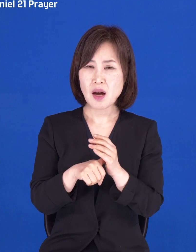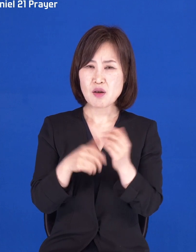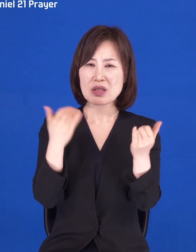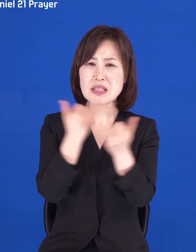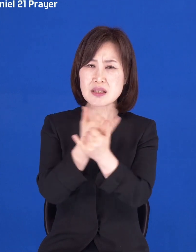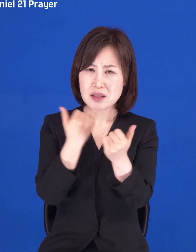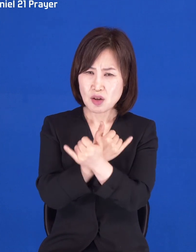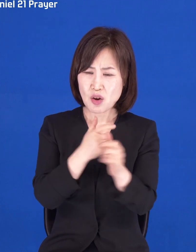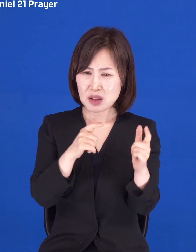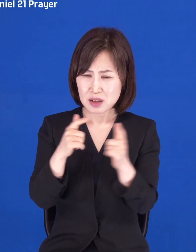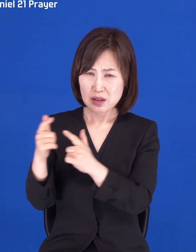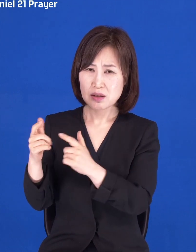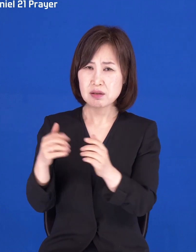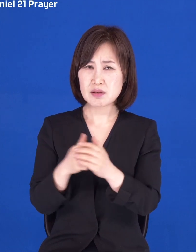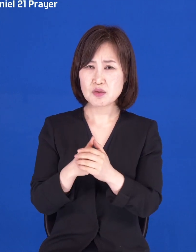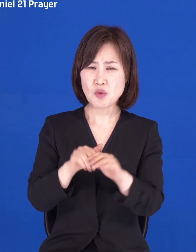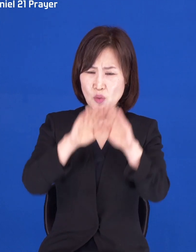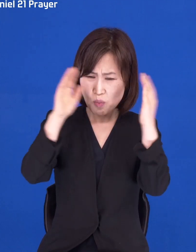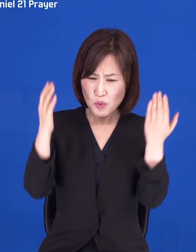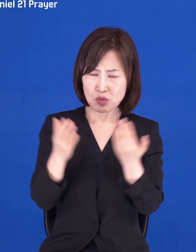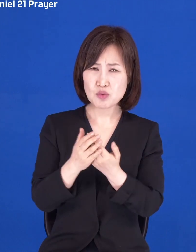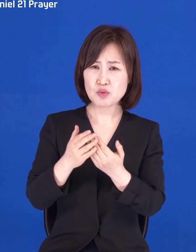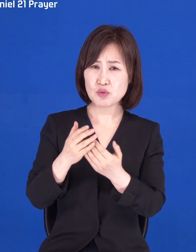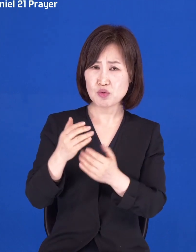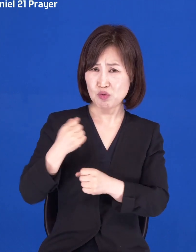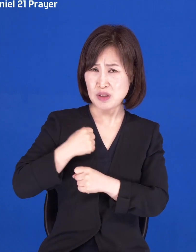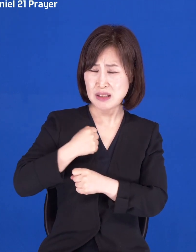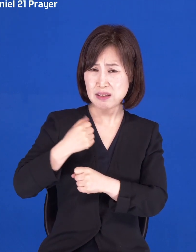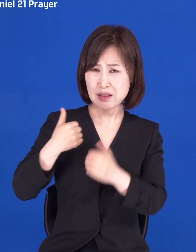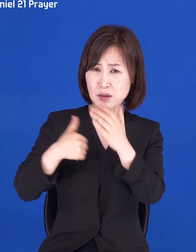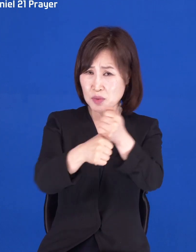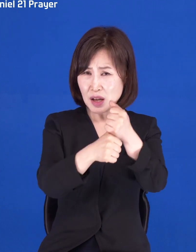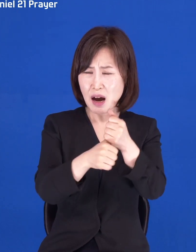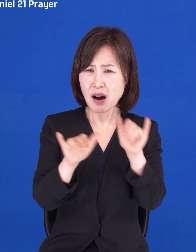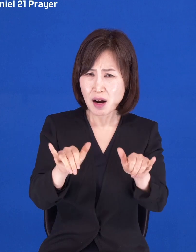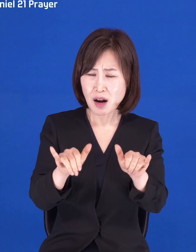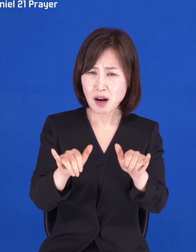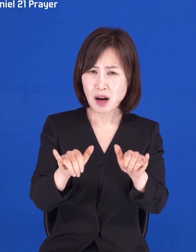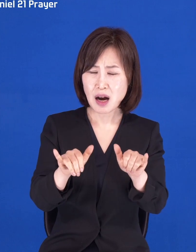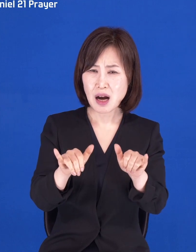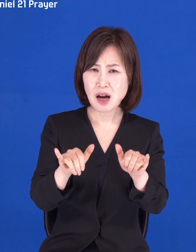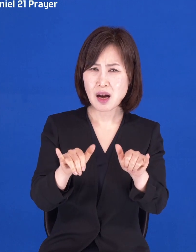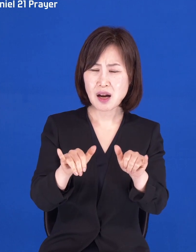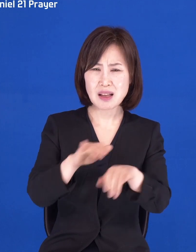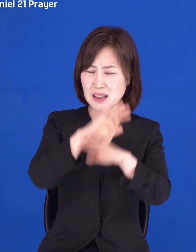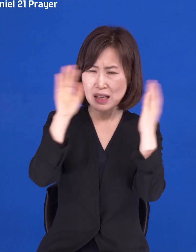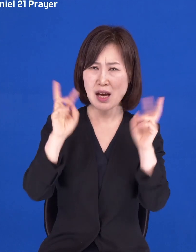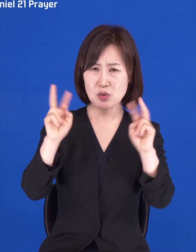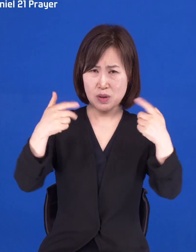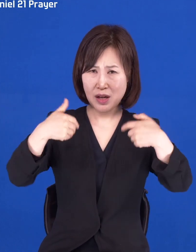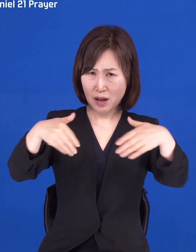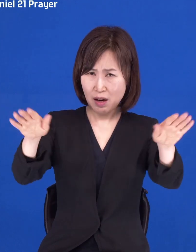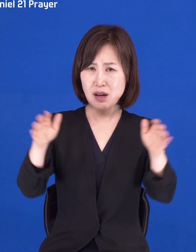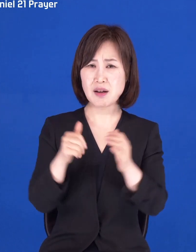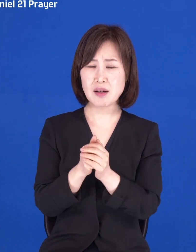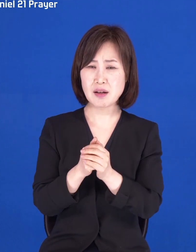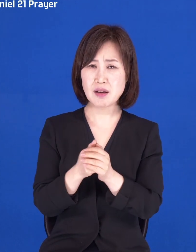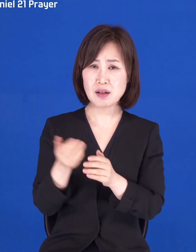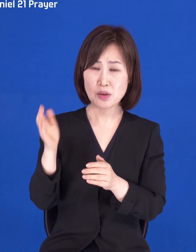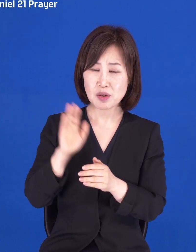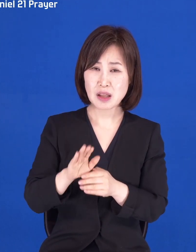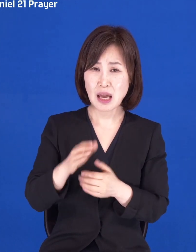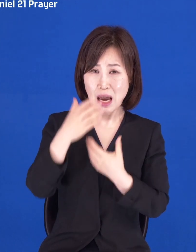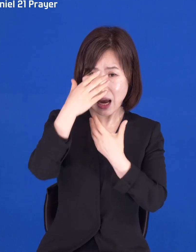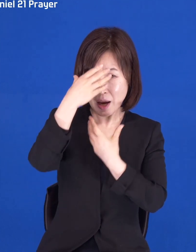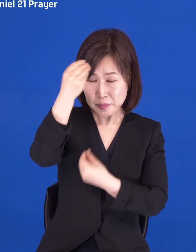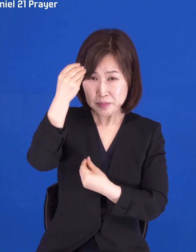화가 돌아갈까 봐 다 짐을 싸서 돌아갔어요. 그런데 함경남도